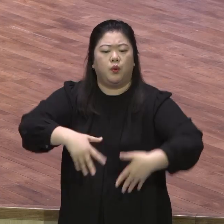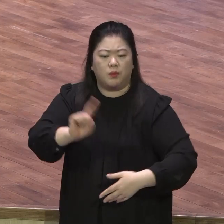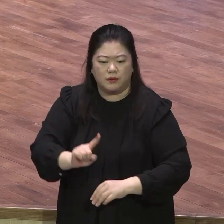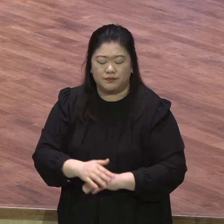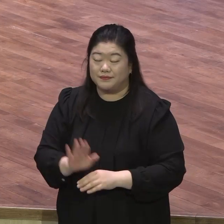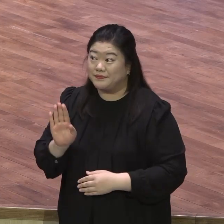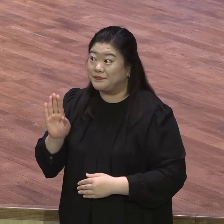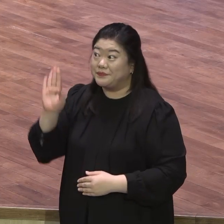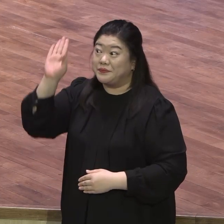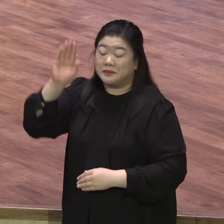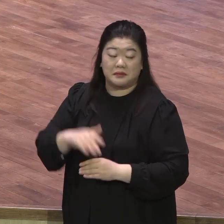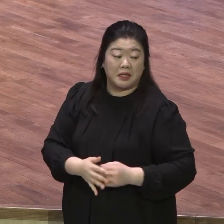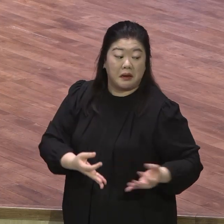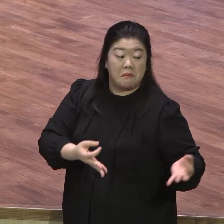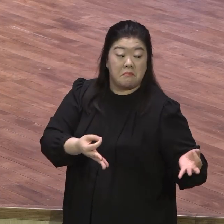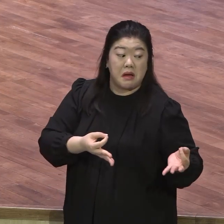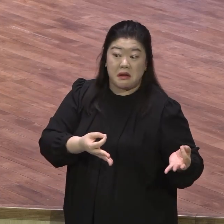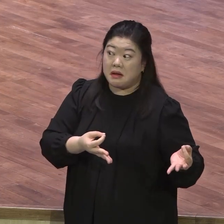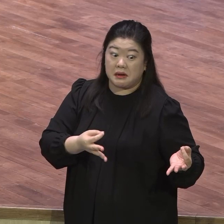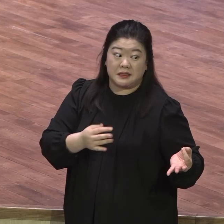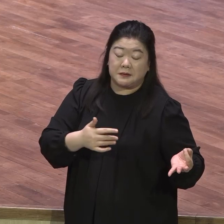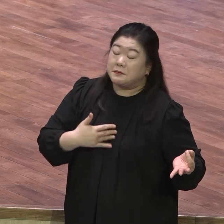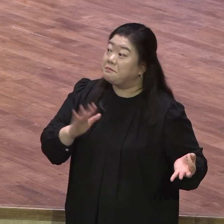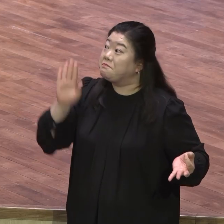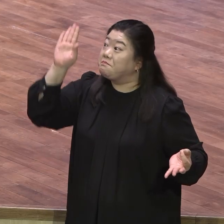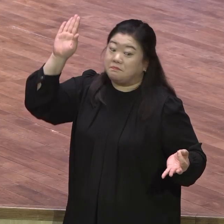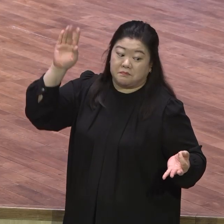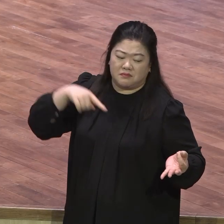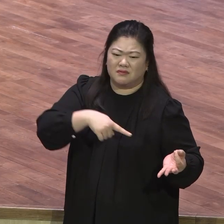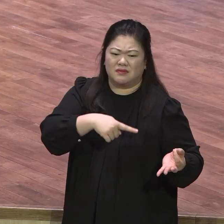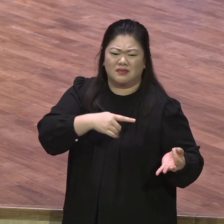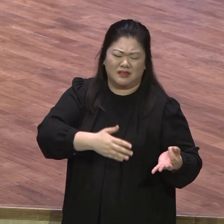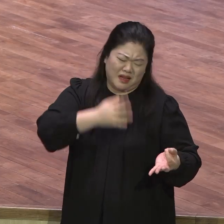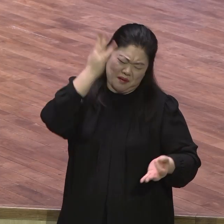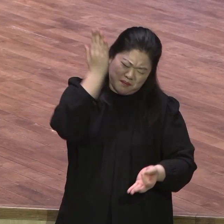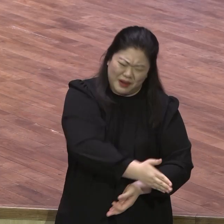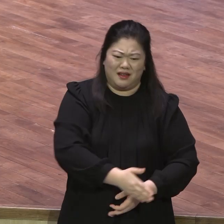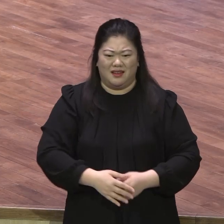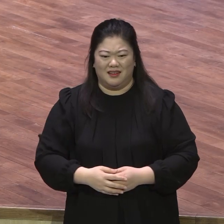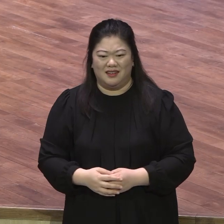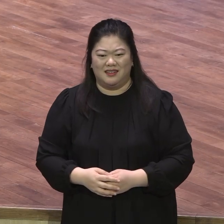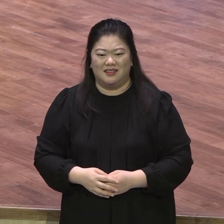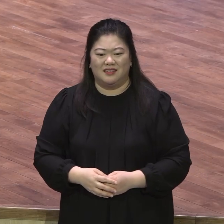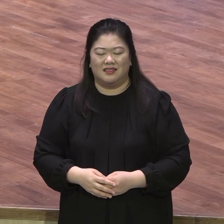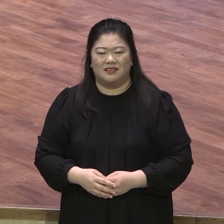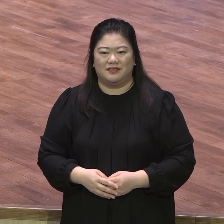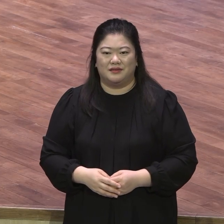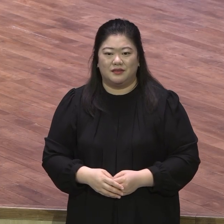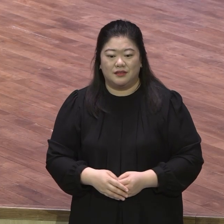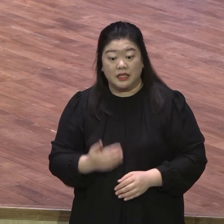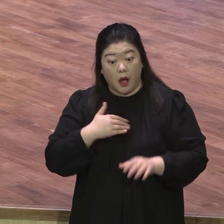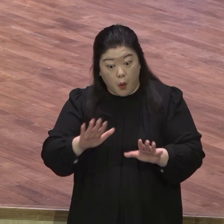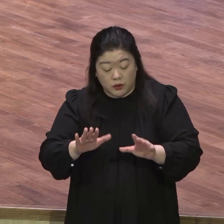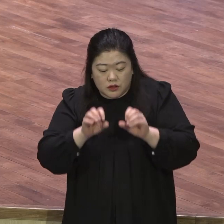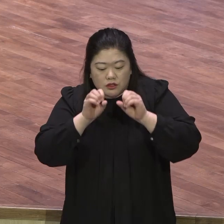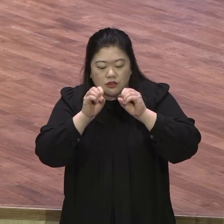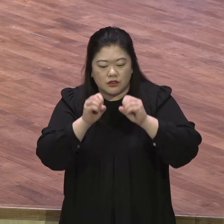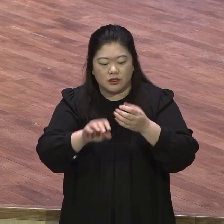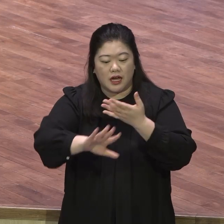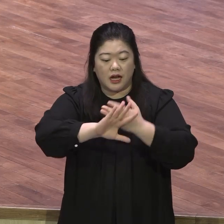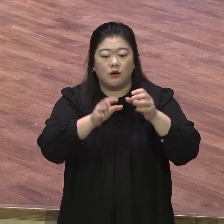오늘도 성교 우리 공동체에서 인사로 왔대 위원장님들하고 임원들 위원장